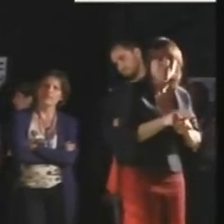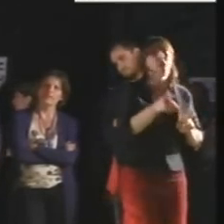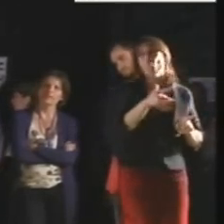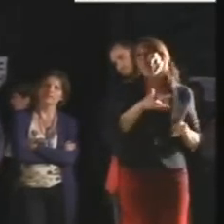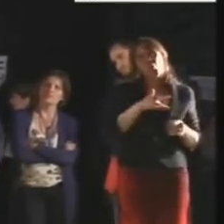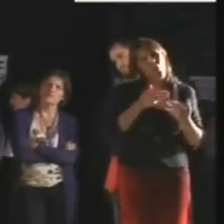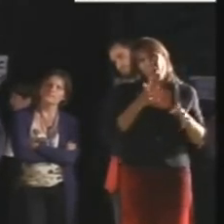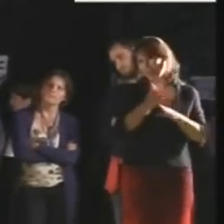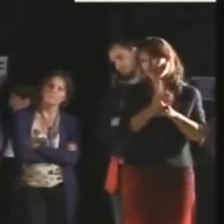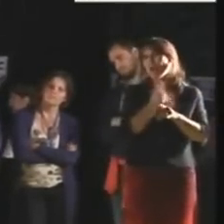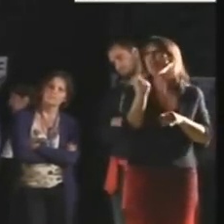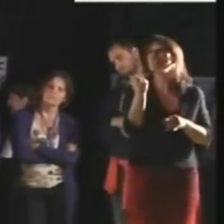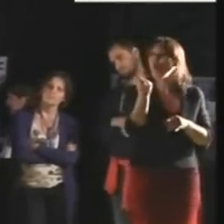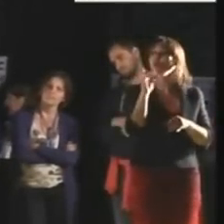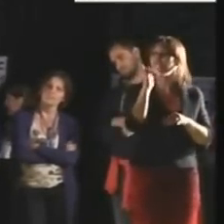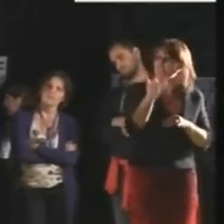cuore,